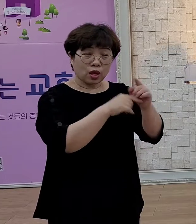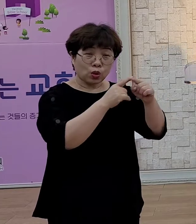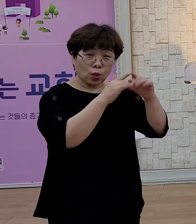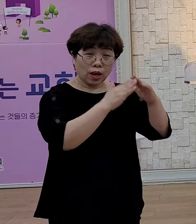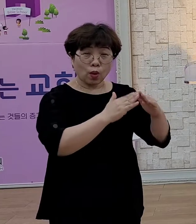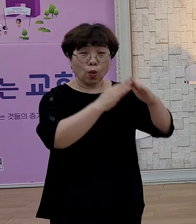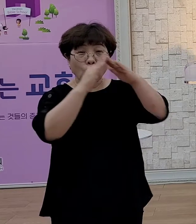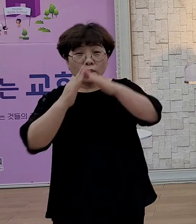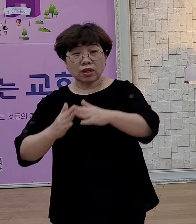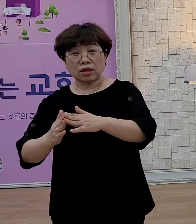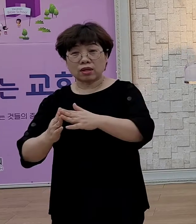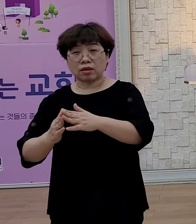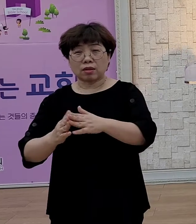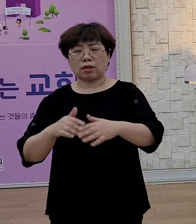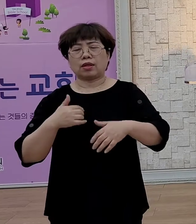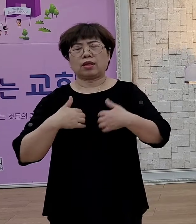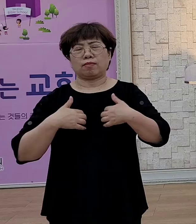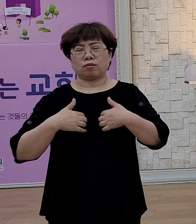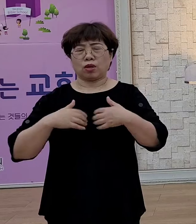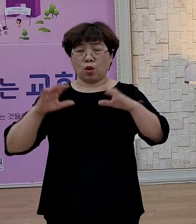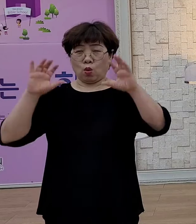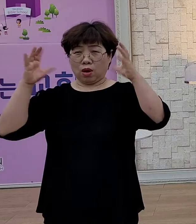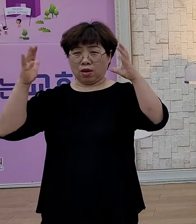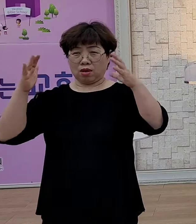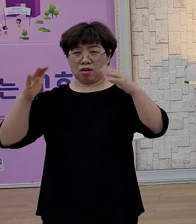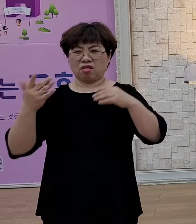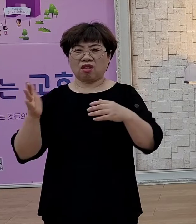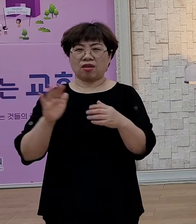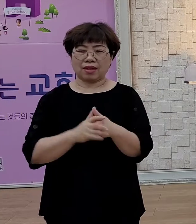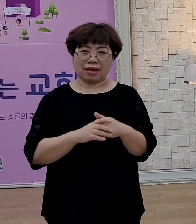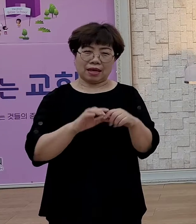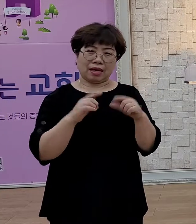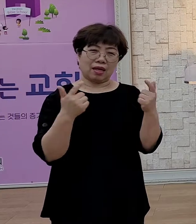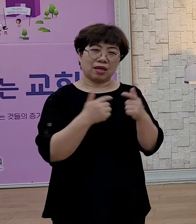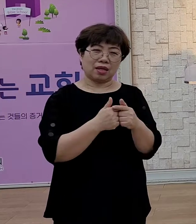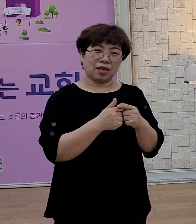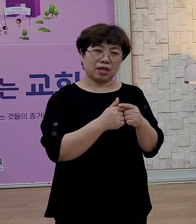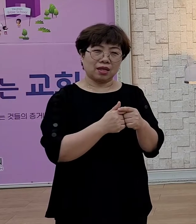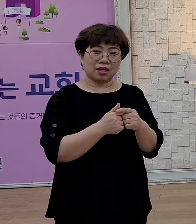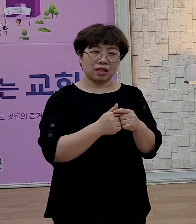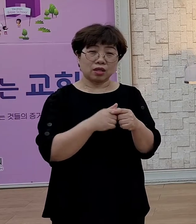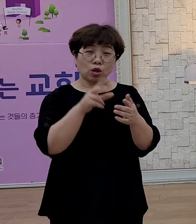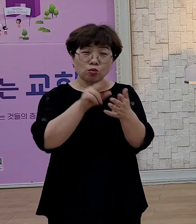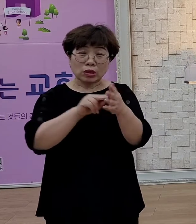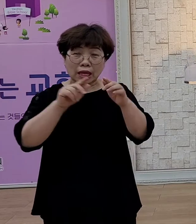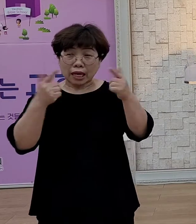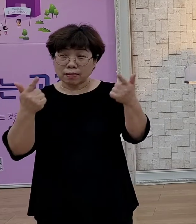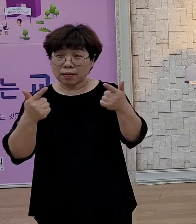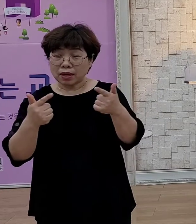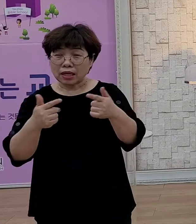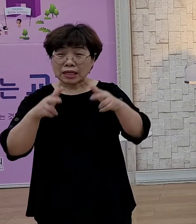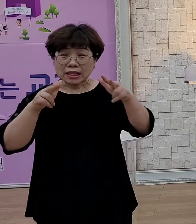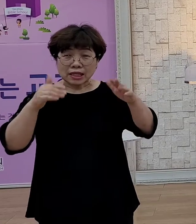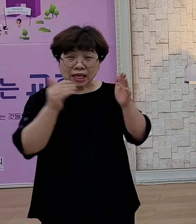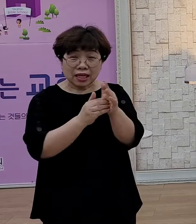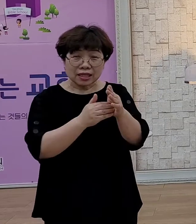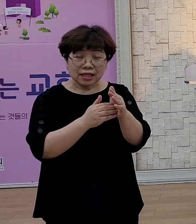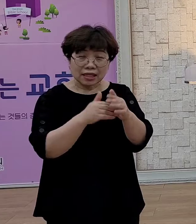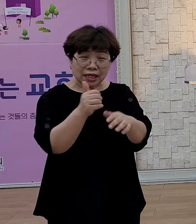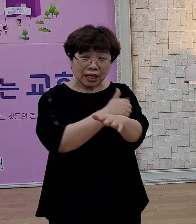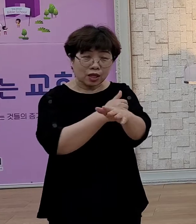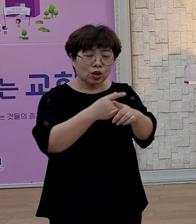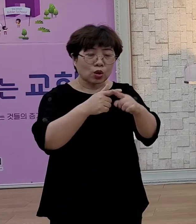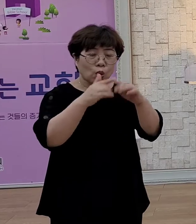다닐 수가 없어서 오신다면 제가 받겠지만 그런 거 아니면 그 교회에서 지금까지 다니던 교회에서